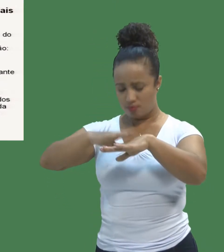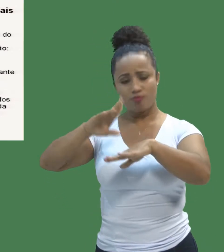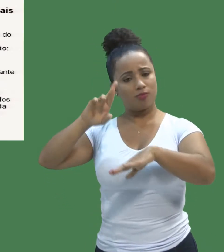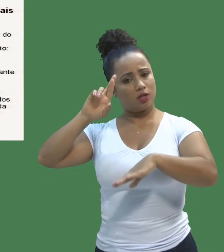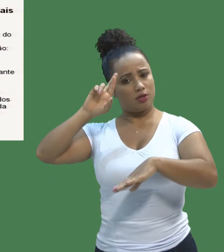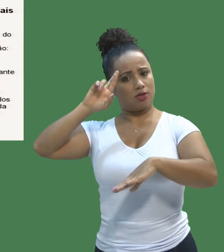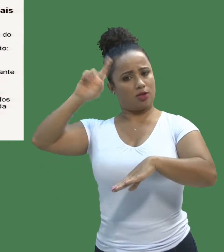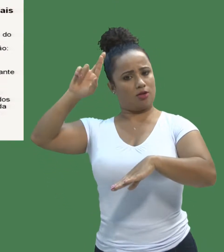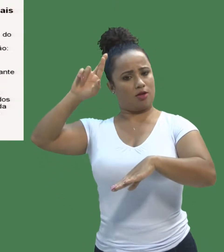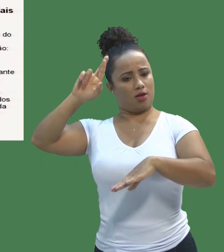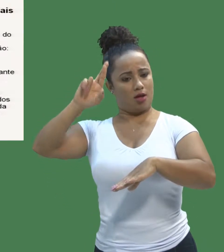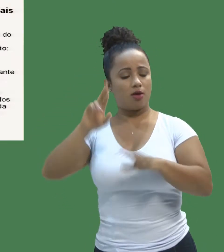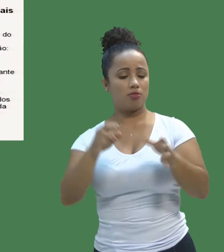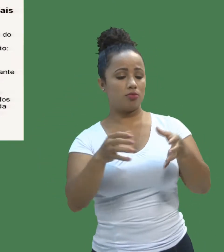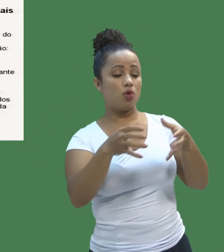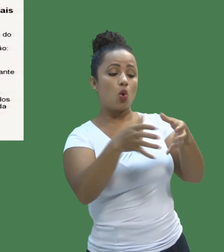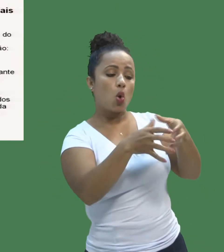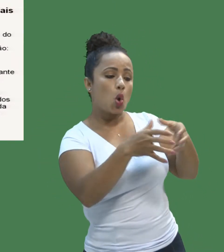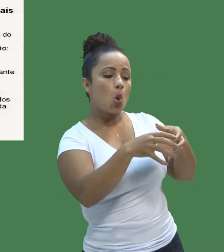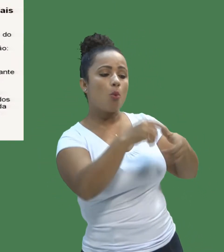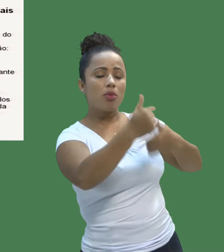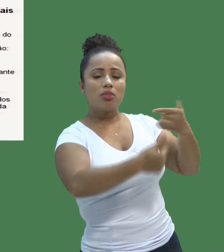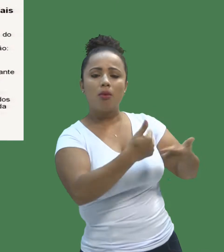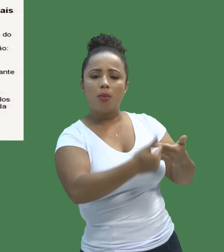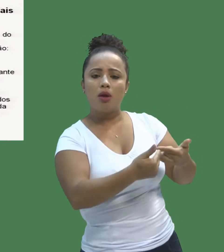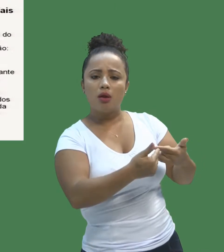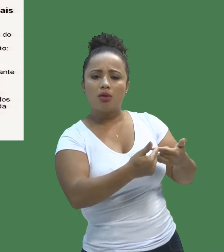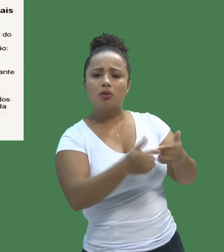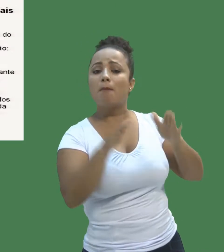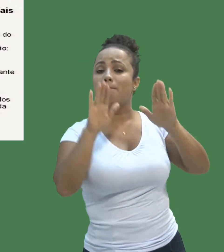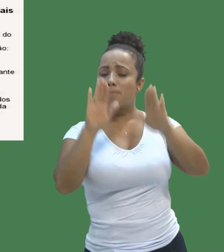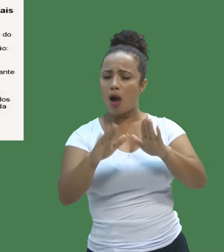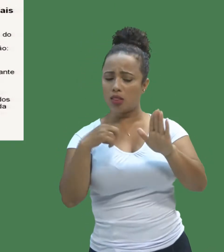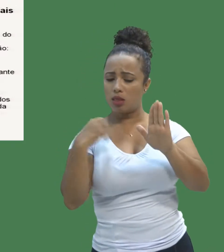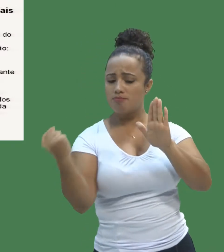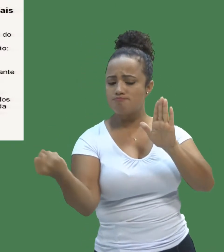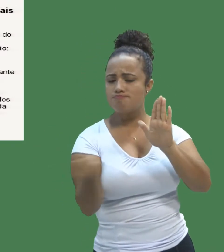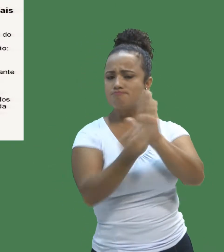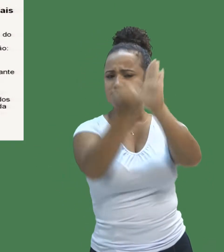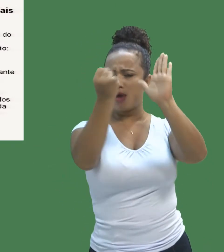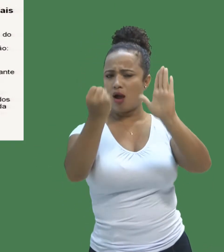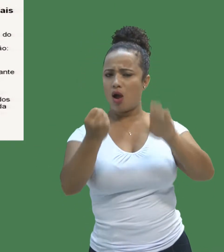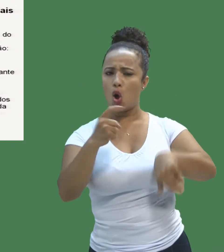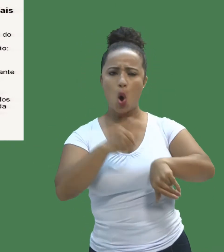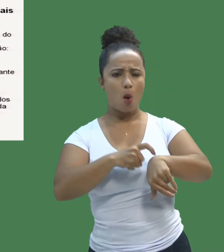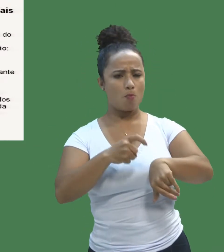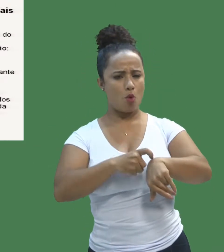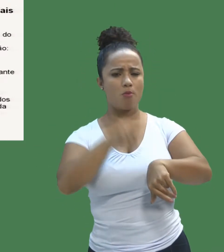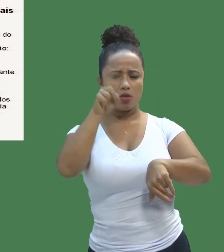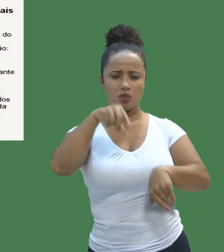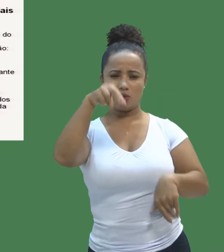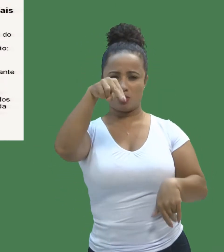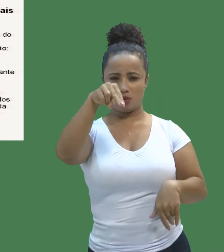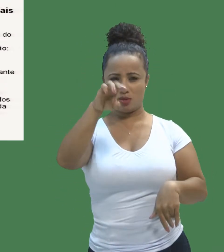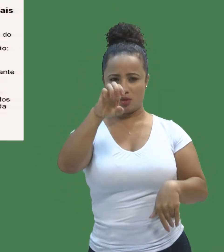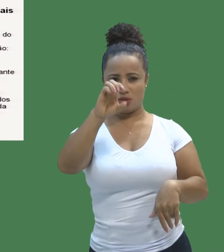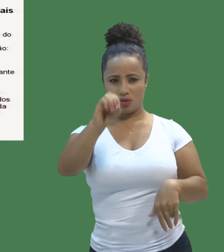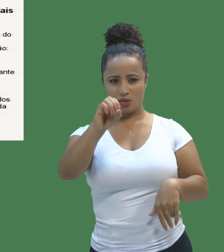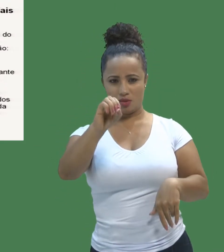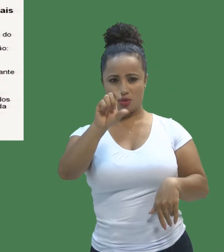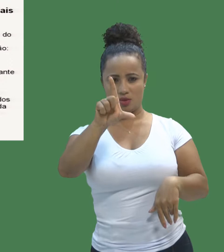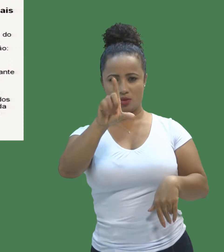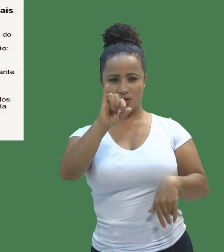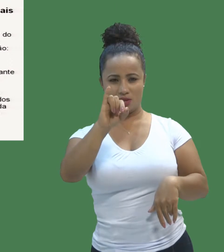a classe empresarial. Isso marca um aspecto bem neoliberalista, admitindo